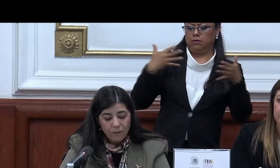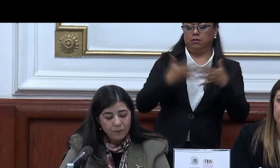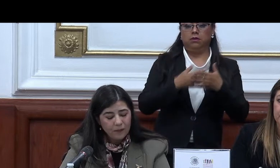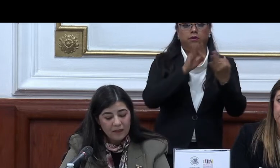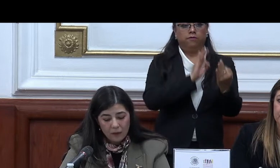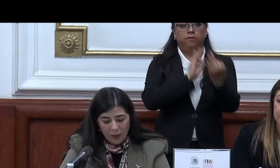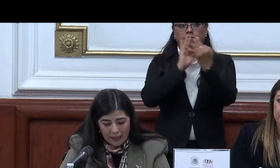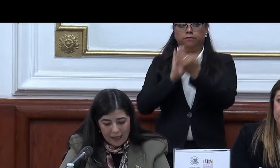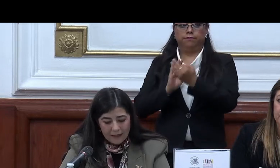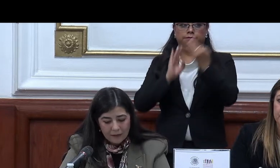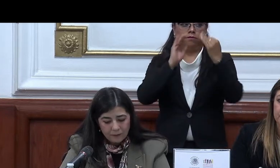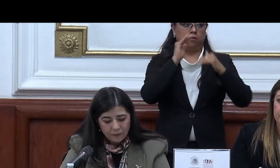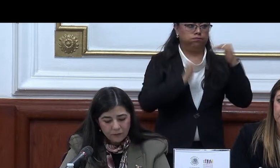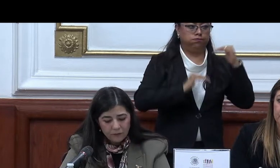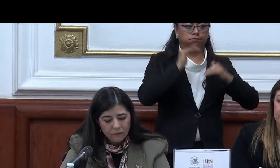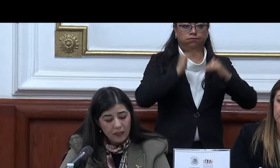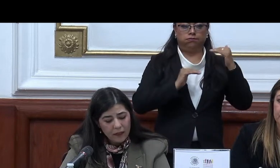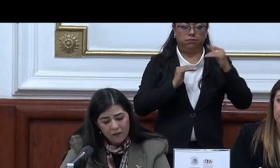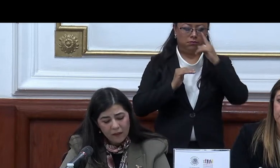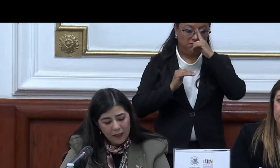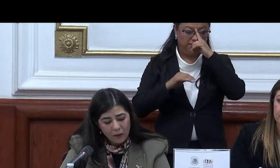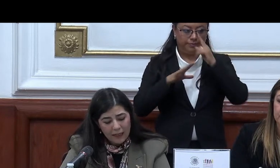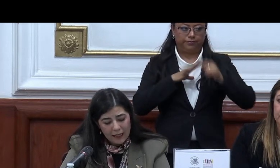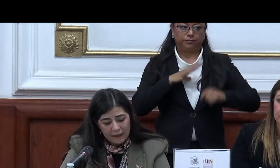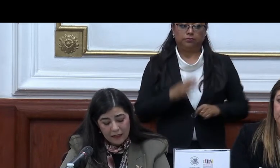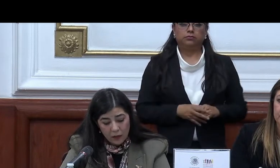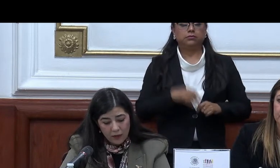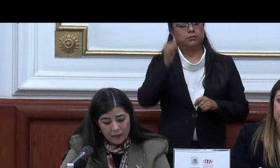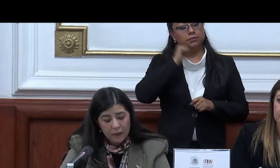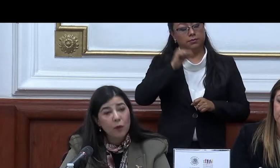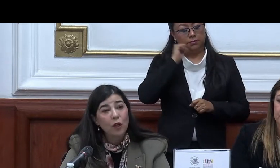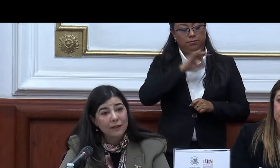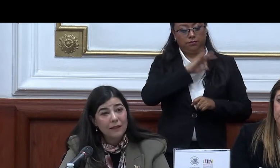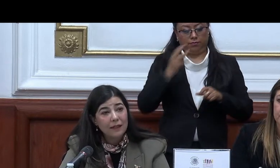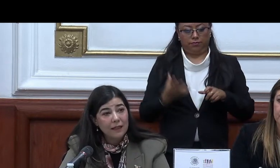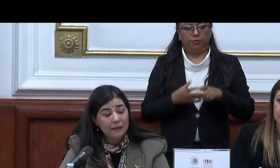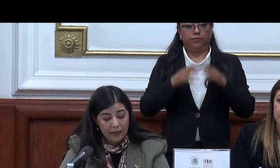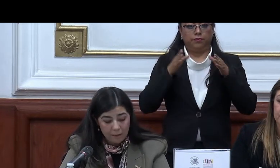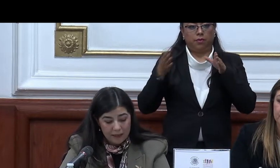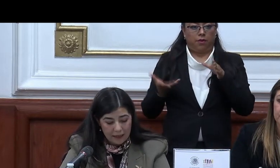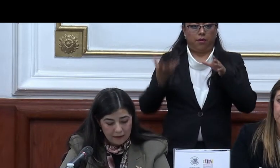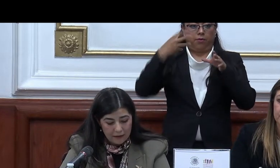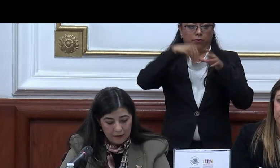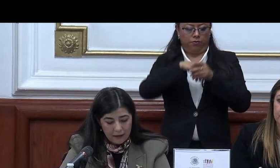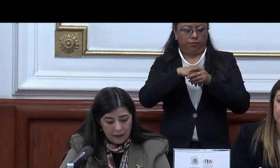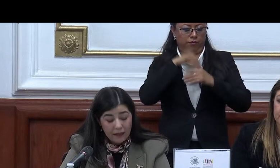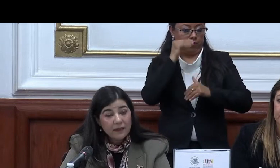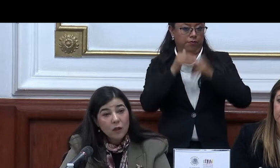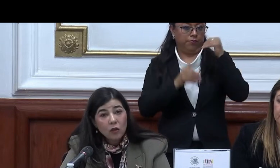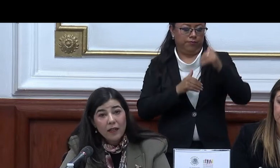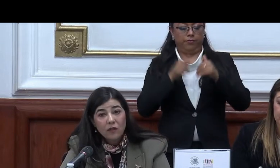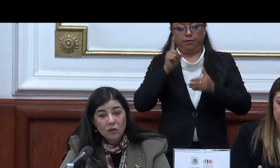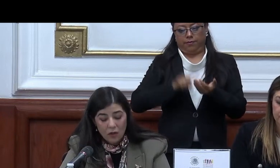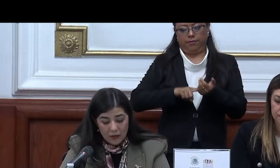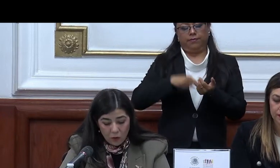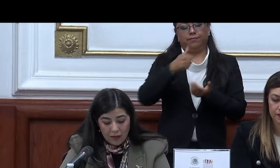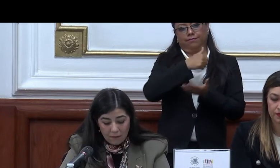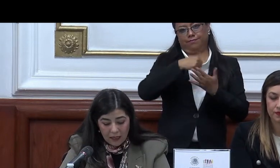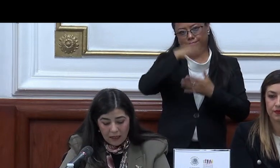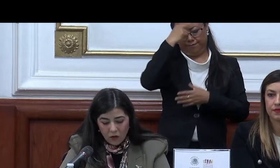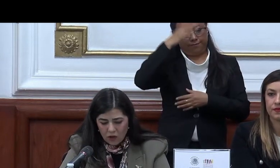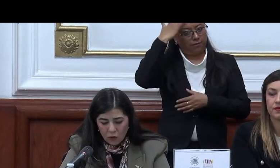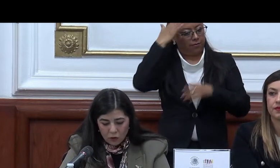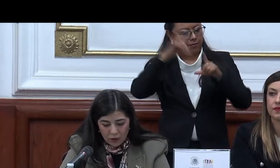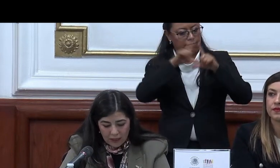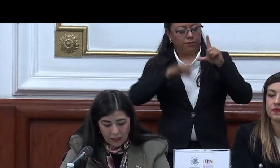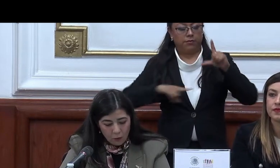enfrentado desigualdades, reafirmando el carácter incluyente y progresista de esta capital. En este contexto, la Ciudad de